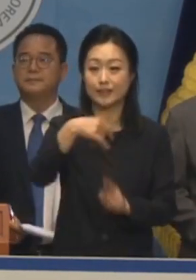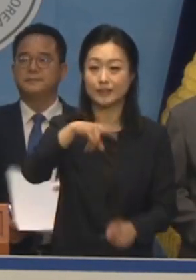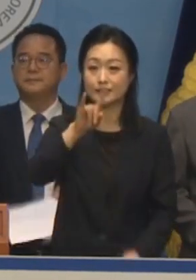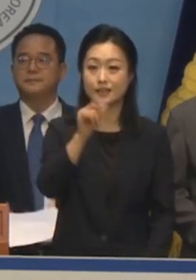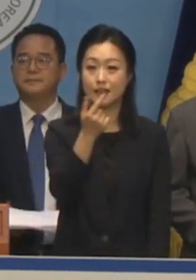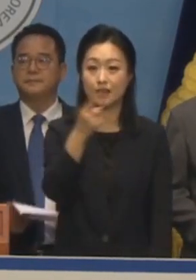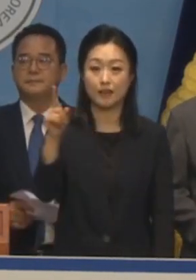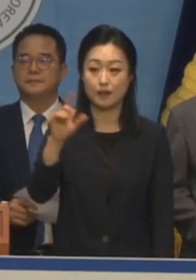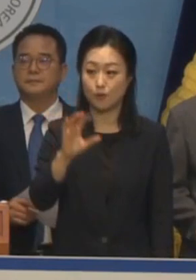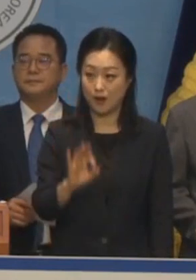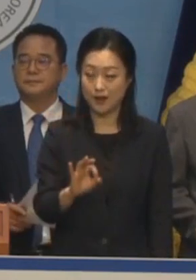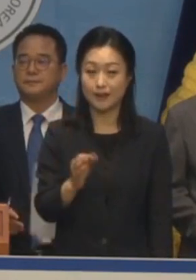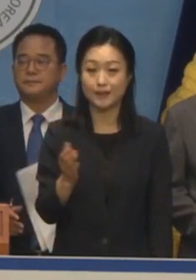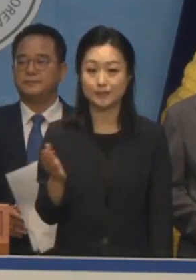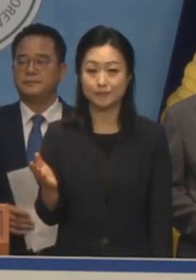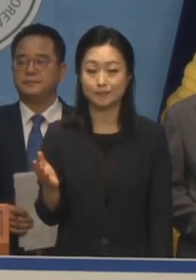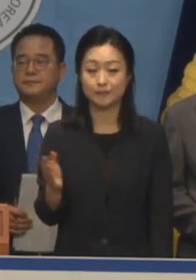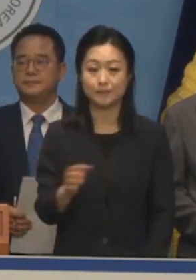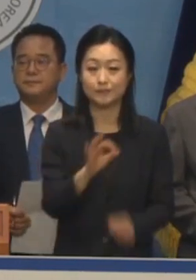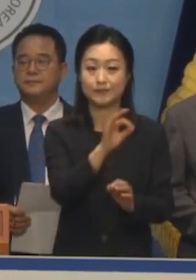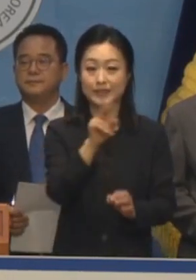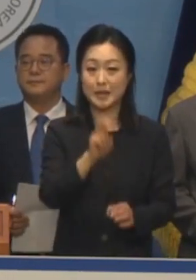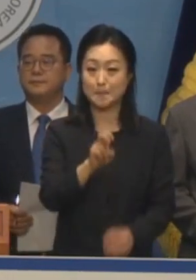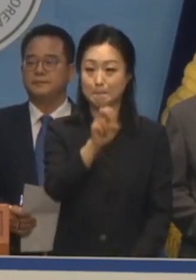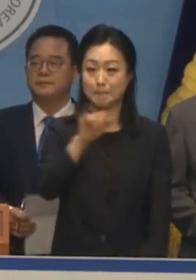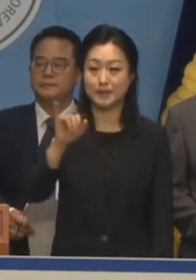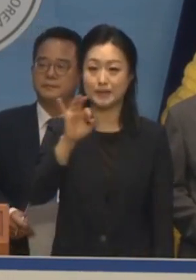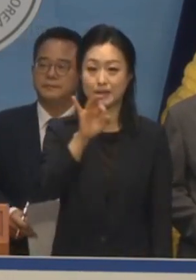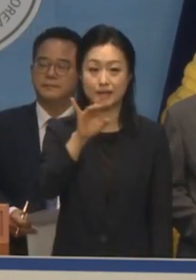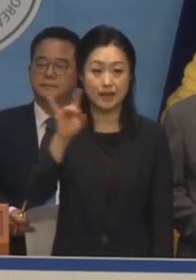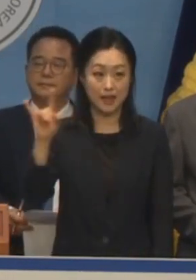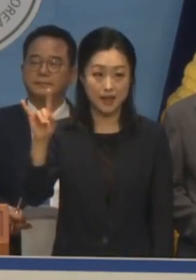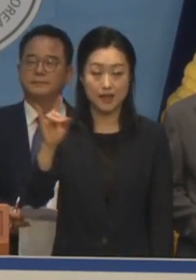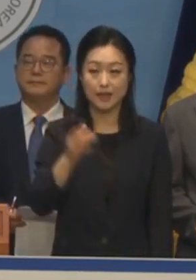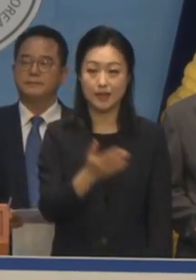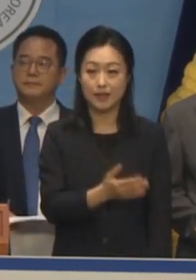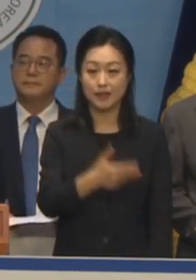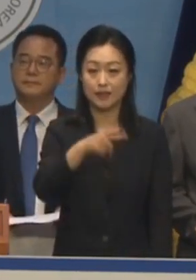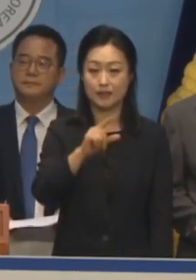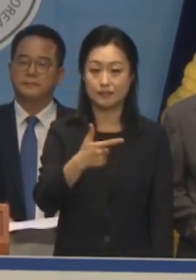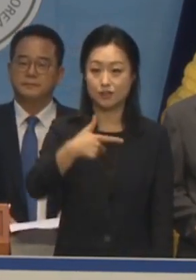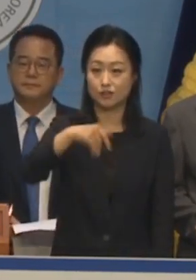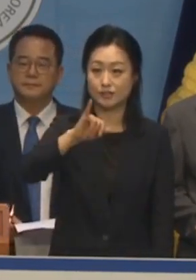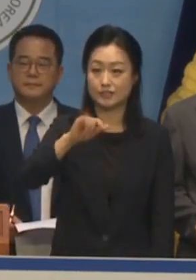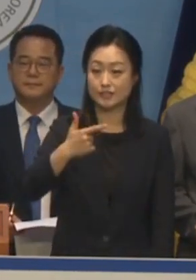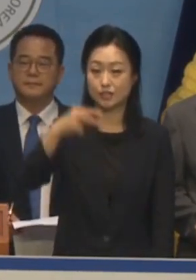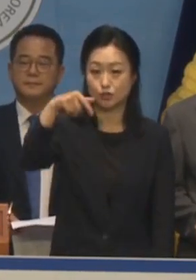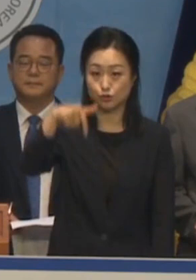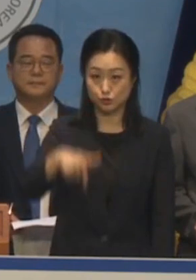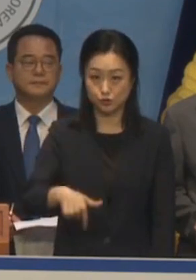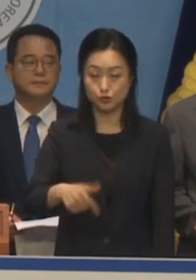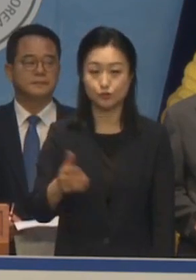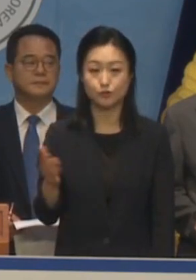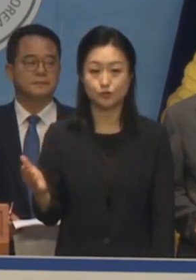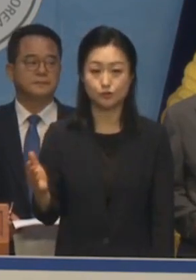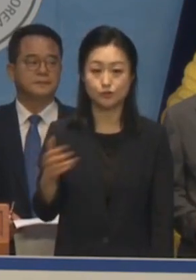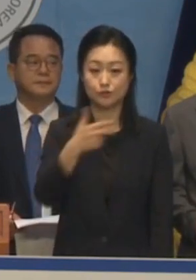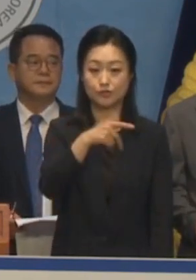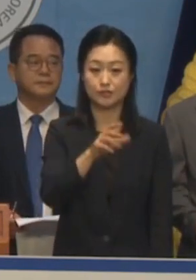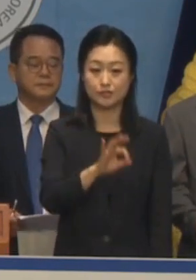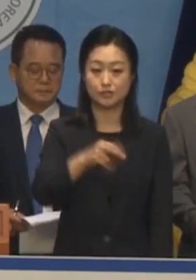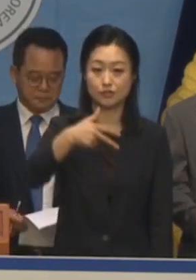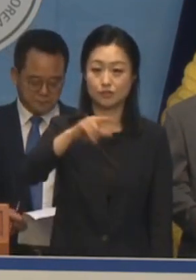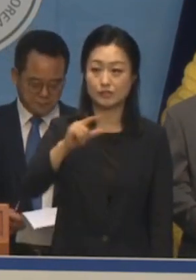이재관 의원님, 임미애 의원님, 전진숙 의원님,